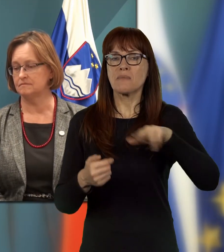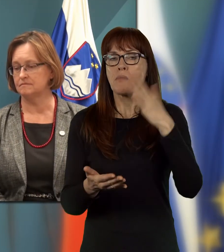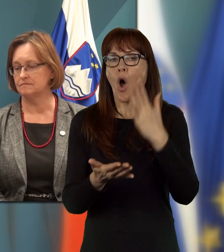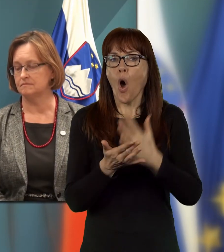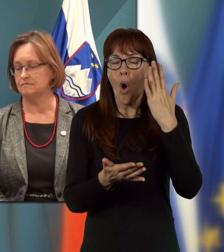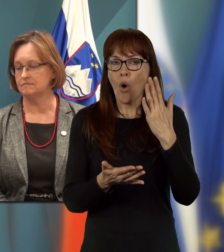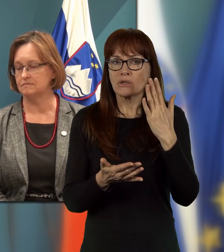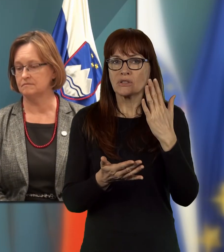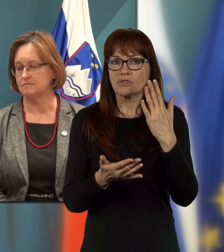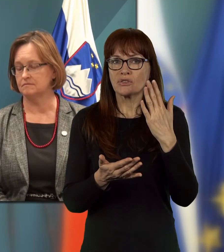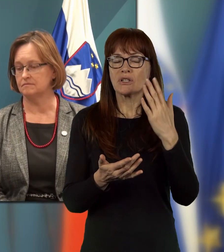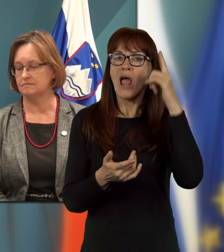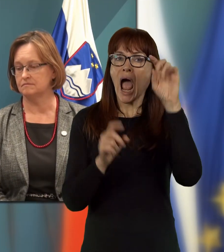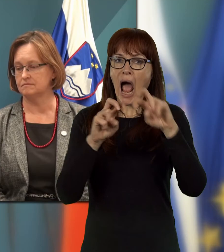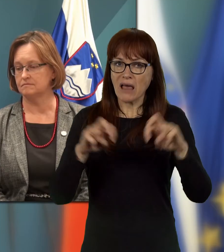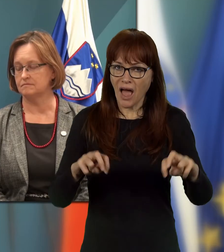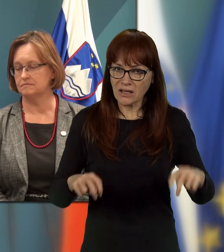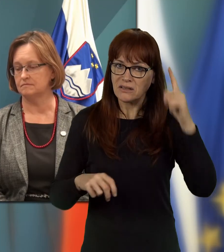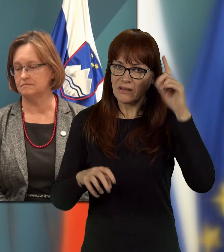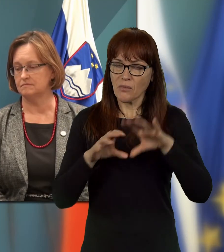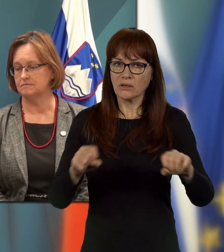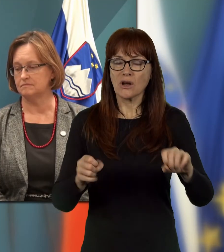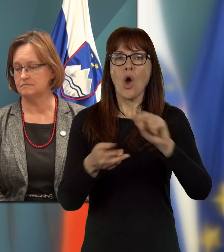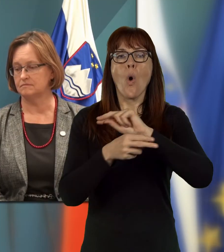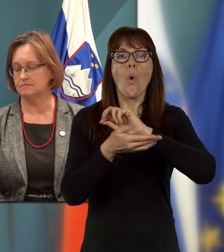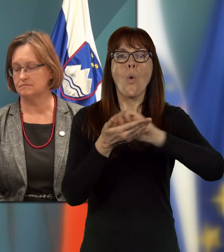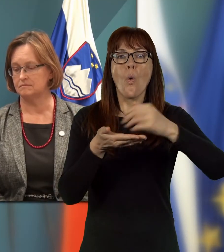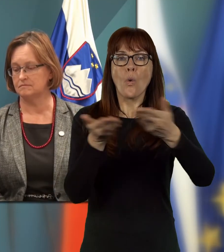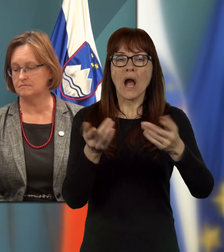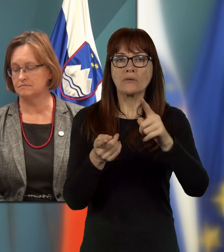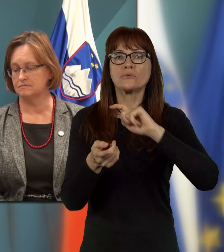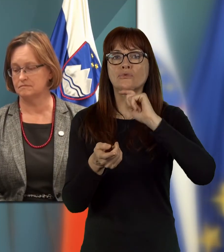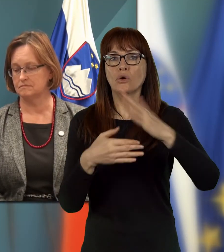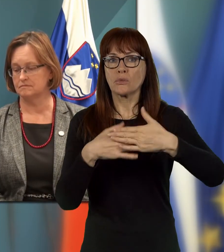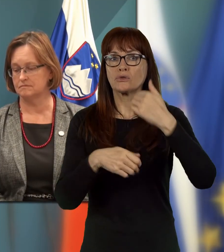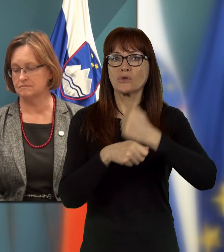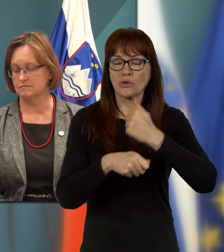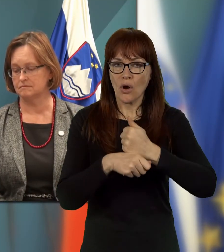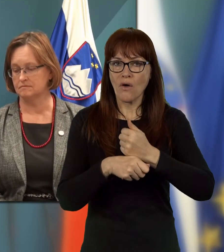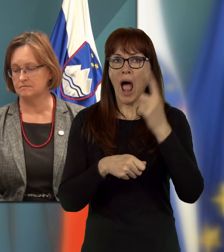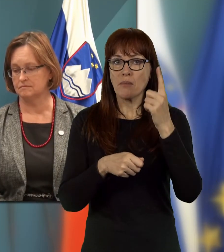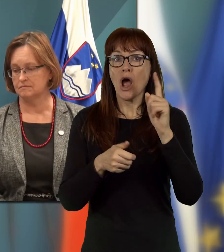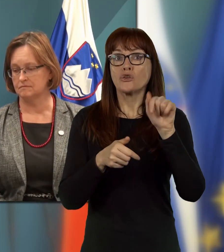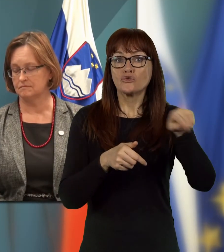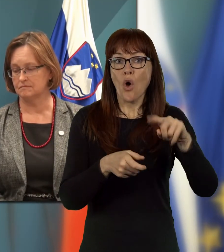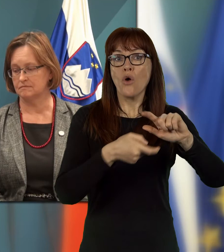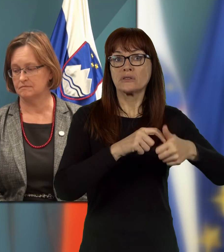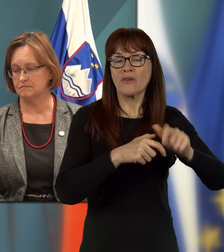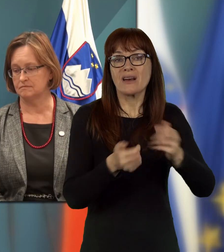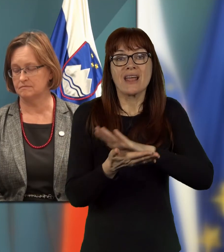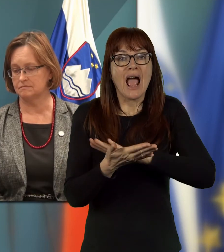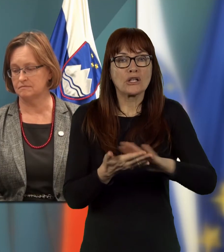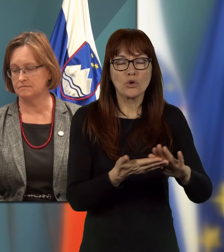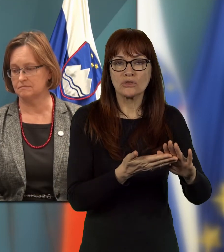Sloveniji znamo narediti odlične analize, imamo urad, ki je seveda tukaj v tej zgodbi sodeloval, ampak so pa